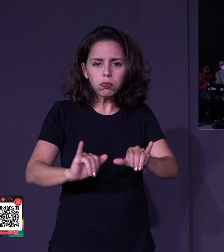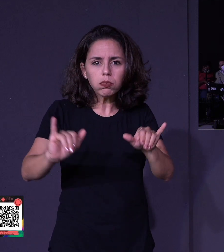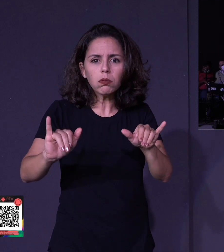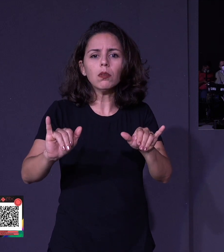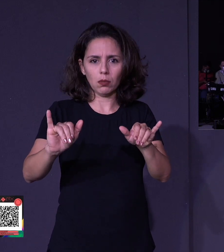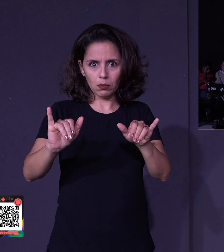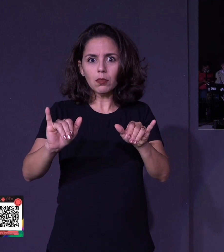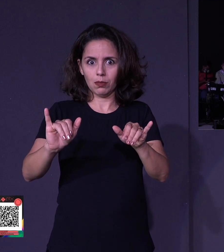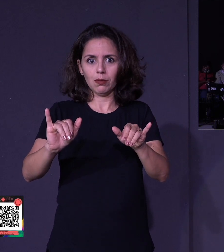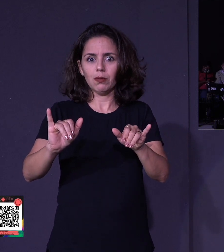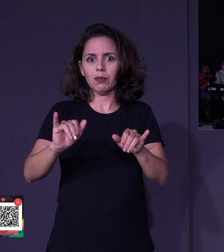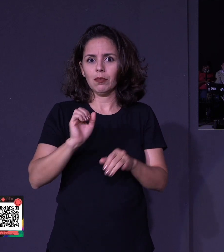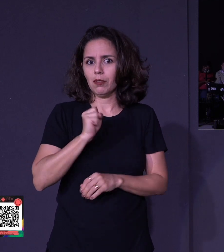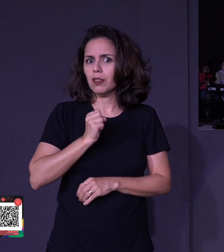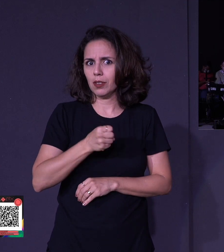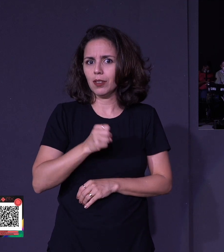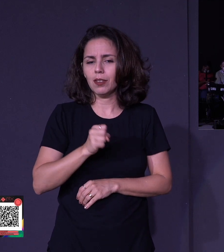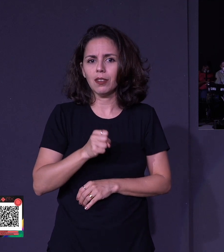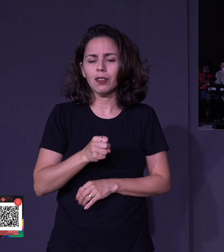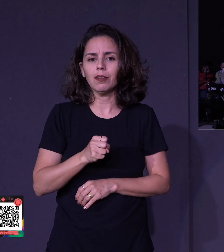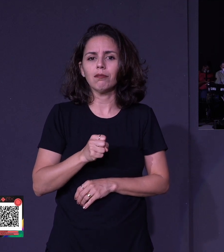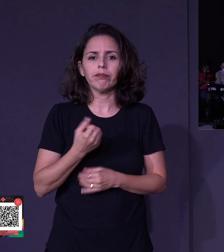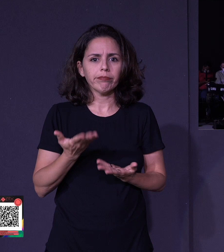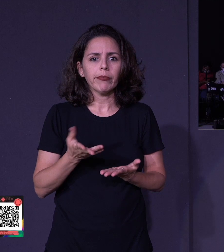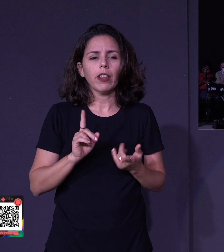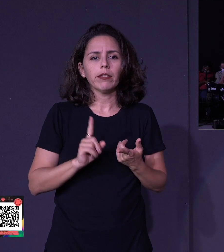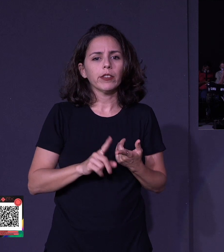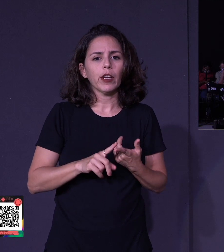O Senhor fala comigo e com você por meio da nossa consciência.